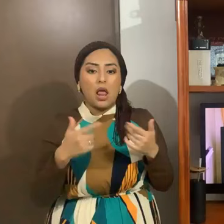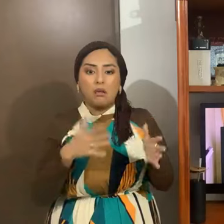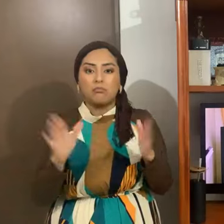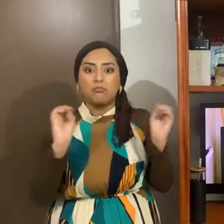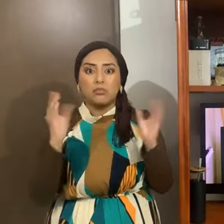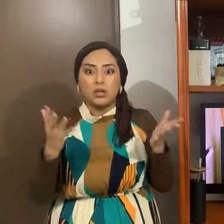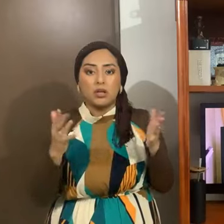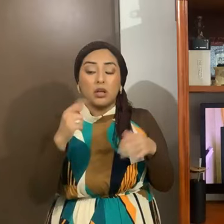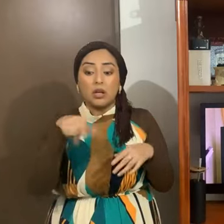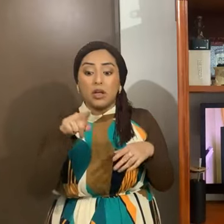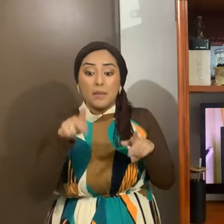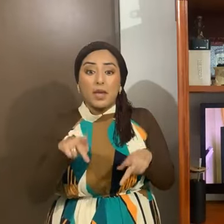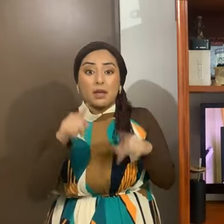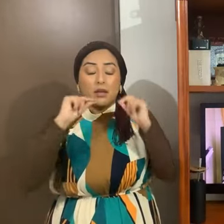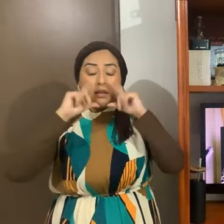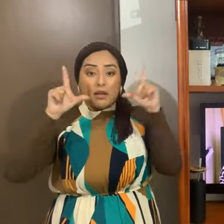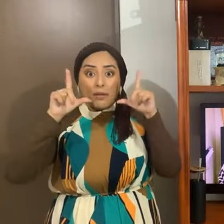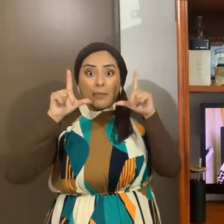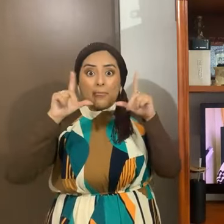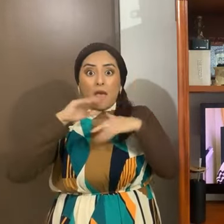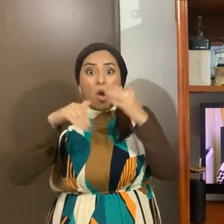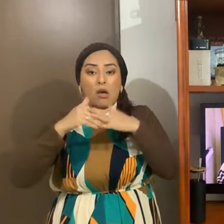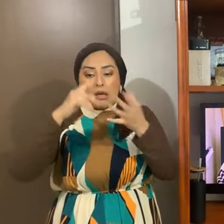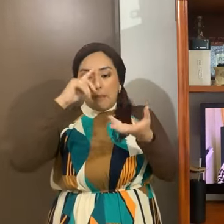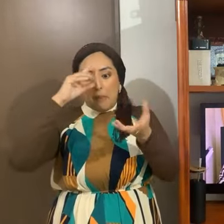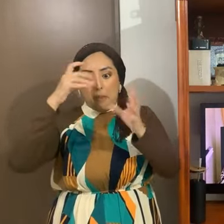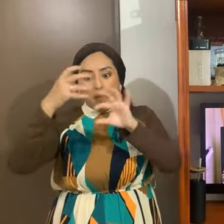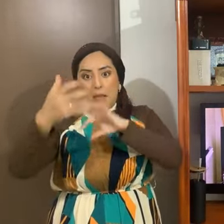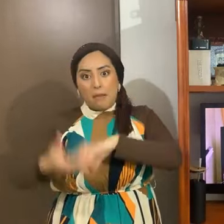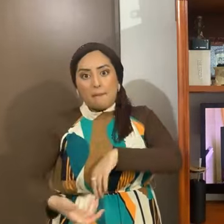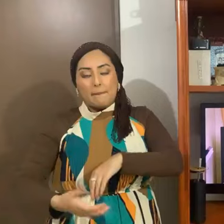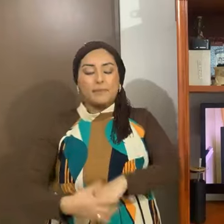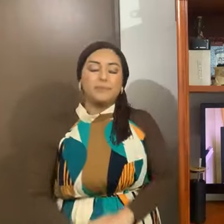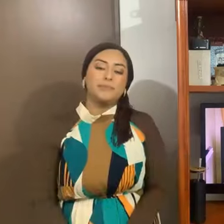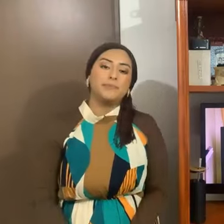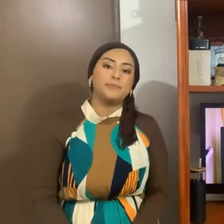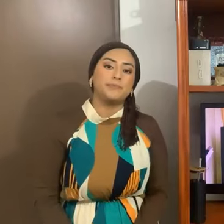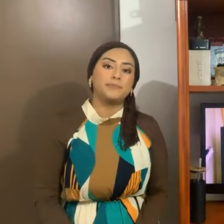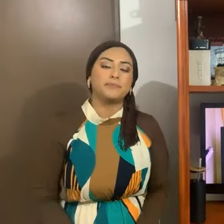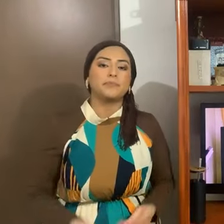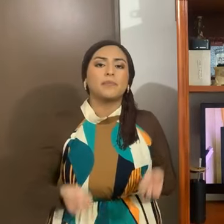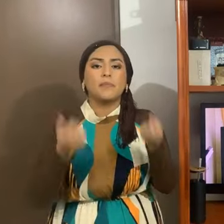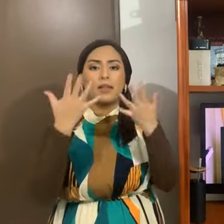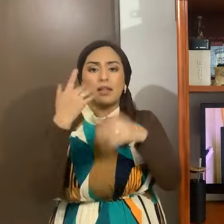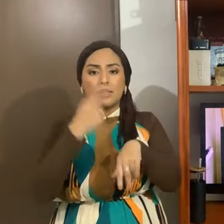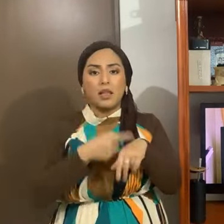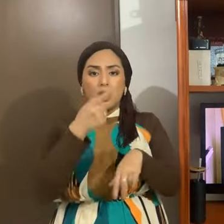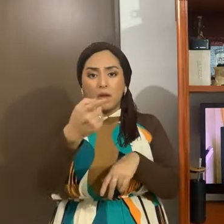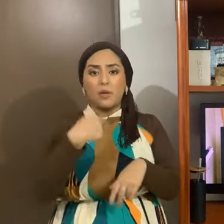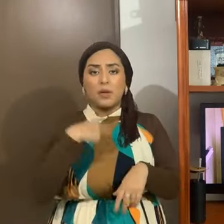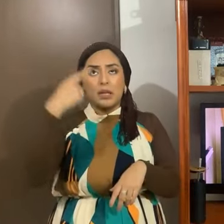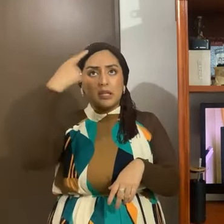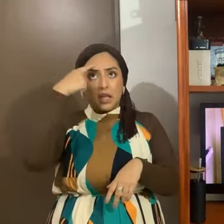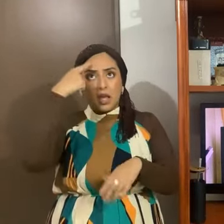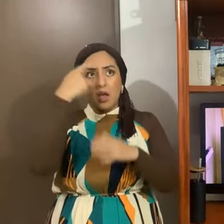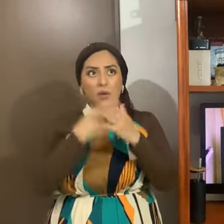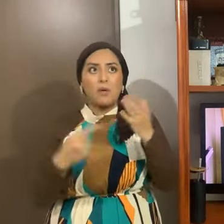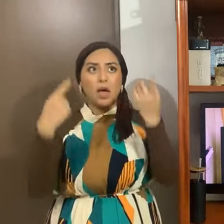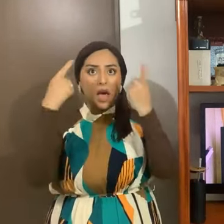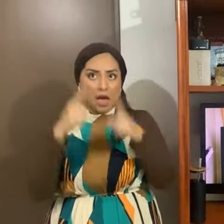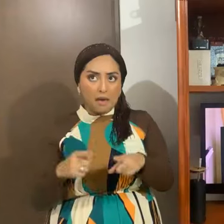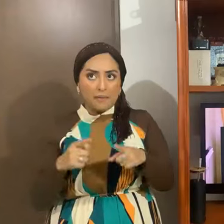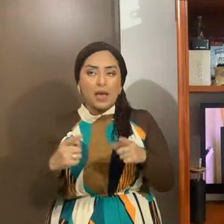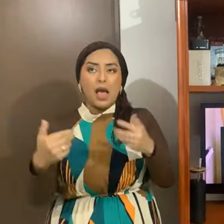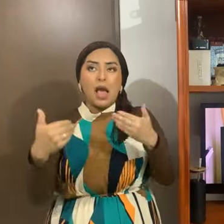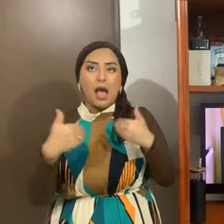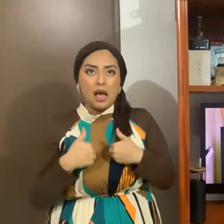y entonces desde que se despierta, todo le sale mal. ¿Cuántas veces hemos pensado que lo que nos ocurre tiene